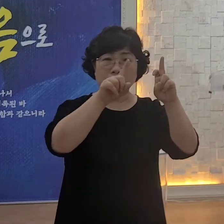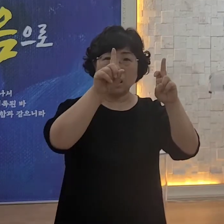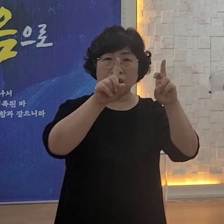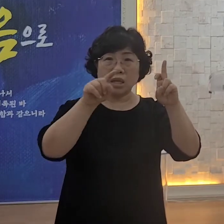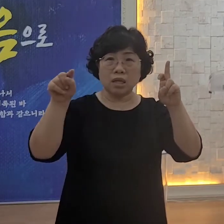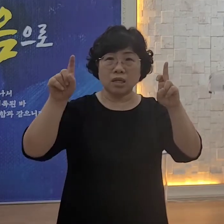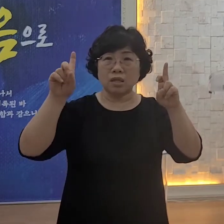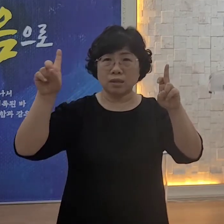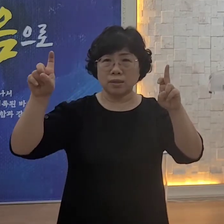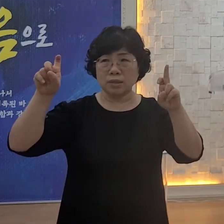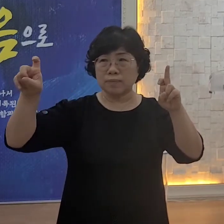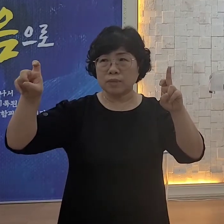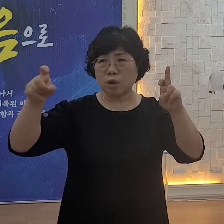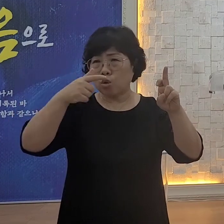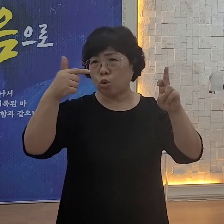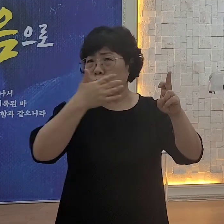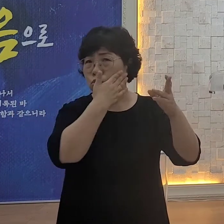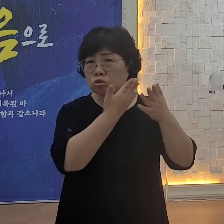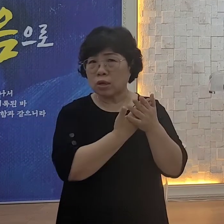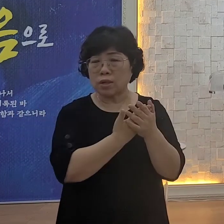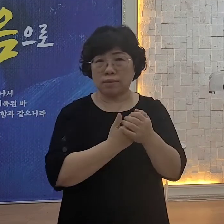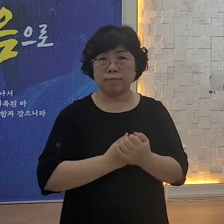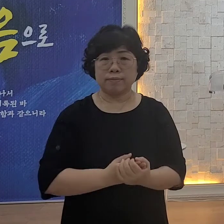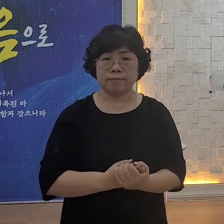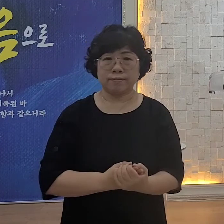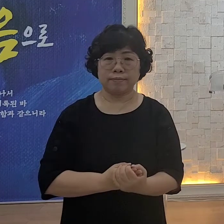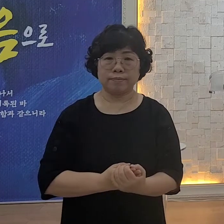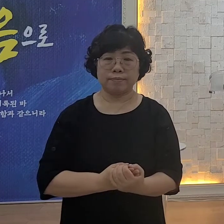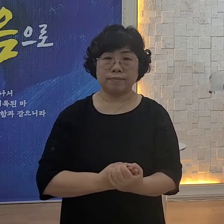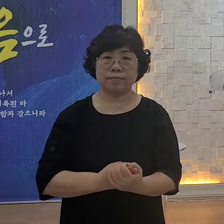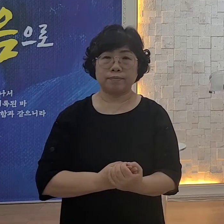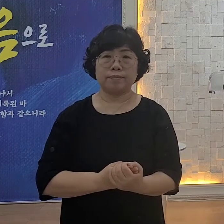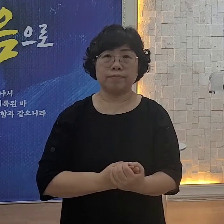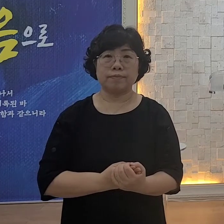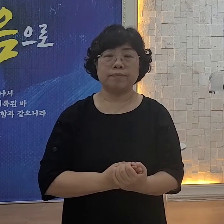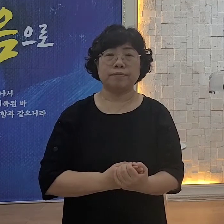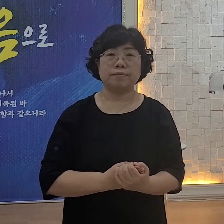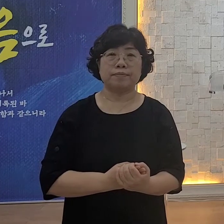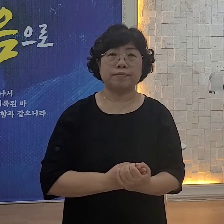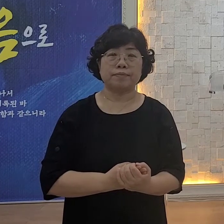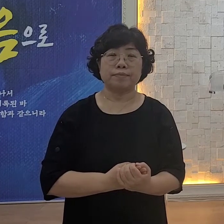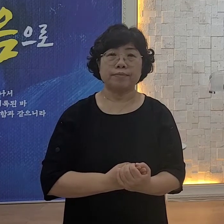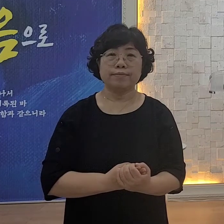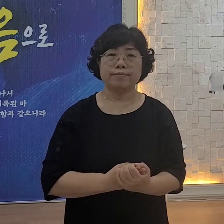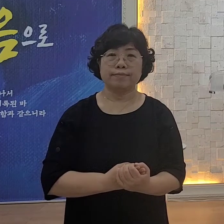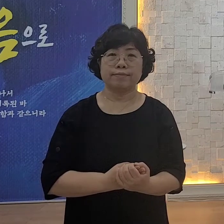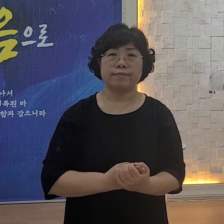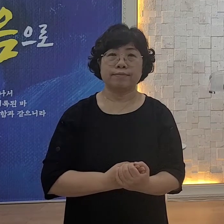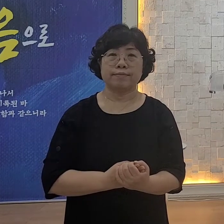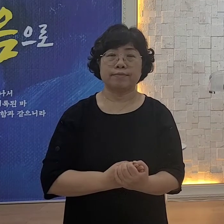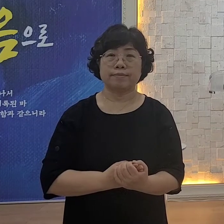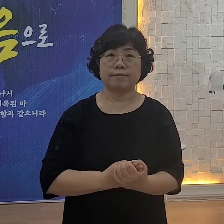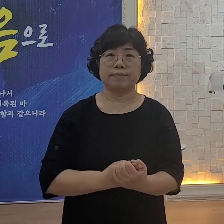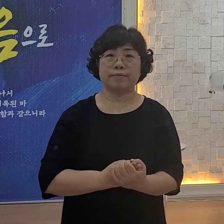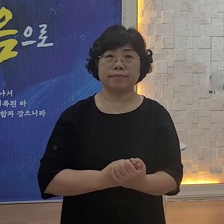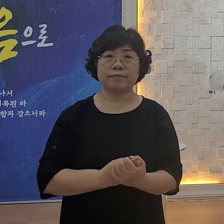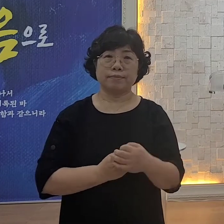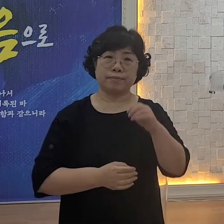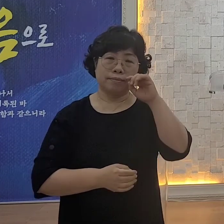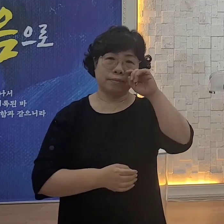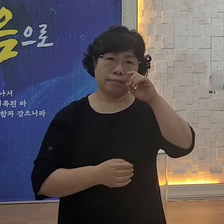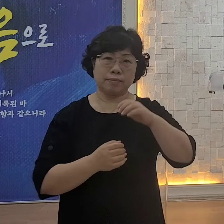1절에서 10절까지. 오늘 다 찾으셨죠? 298 또는 299쪽에